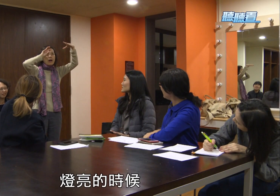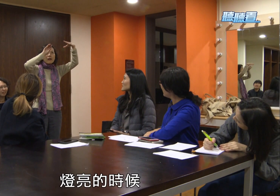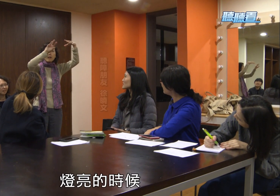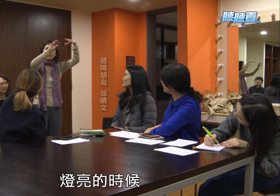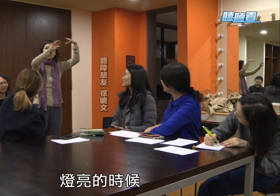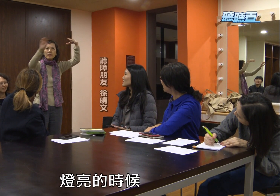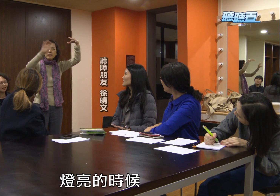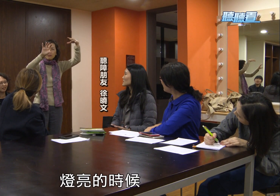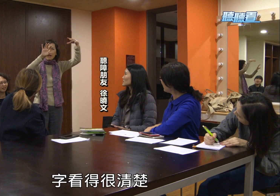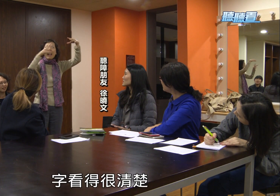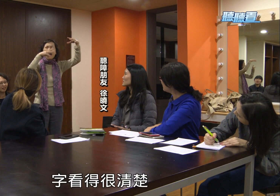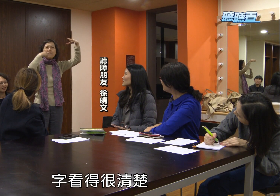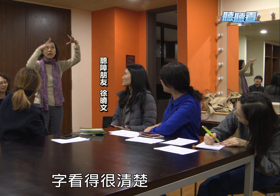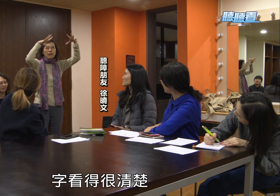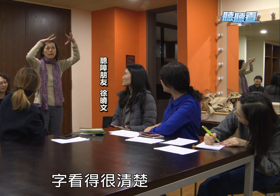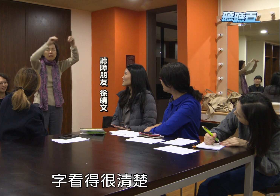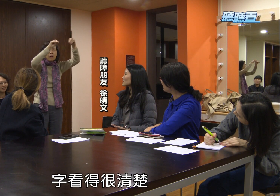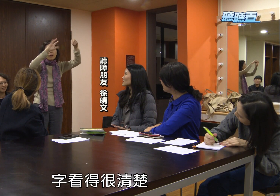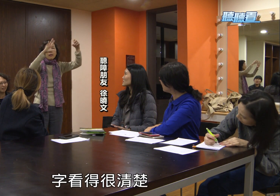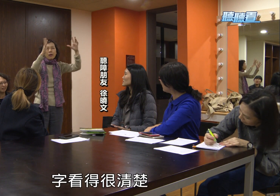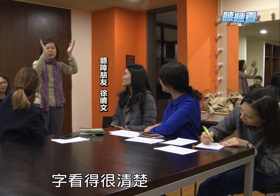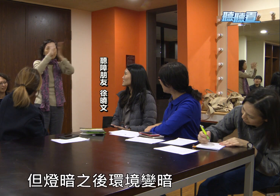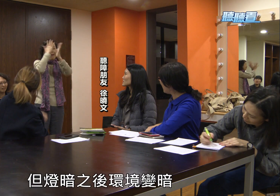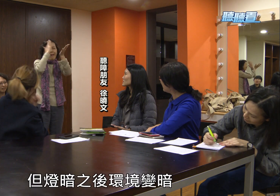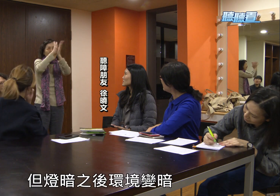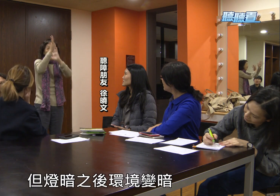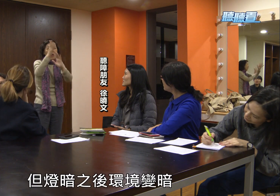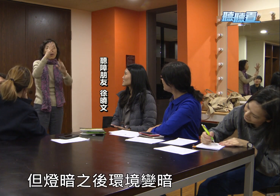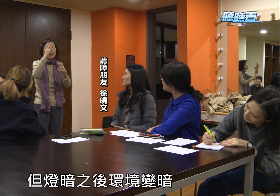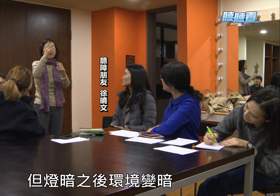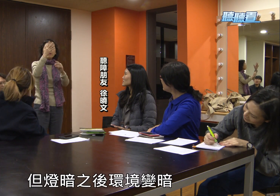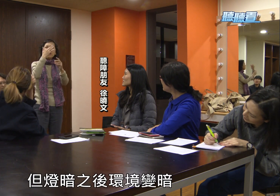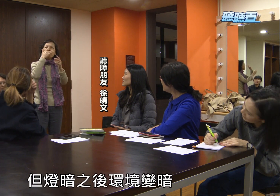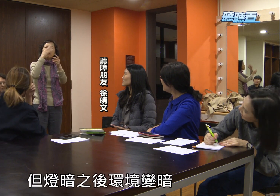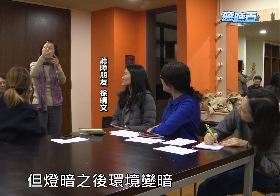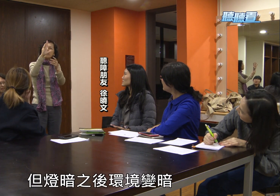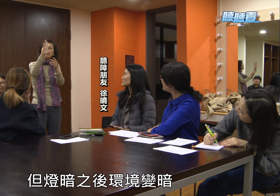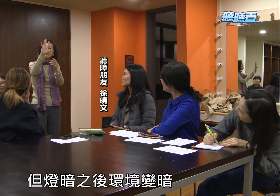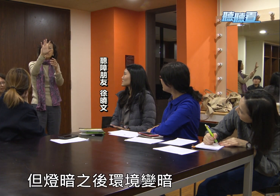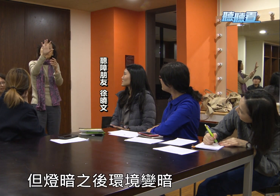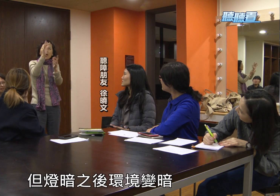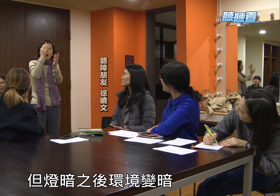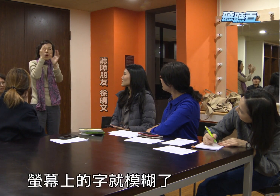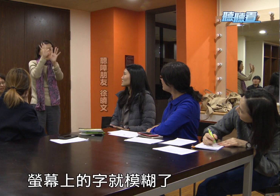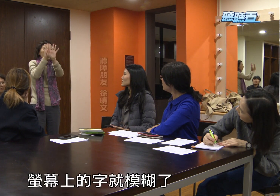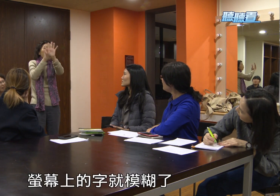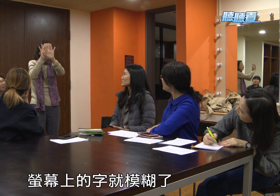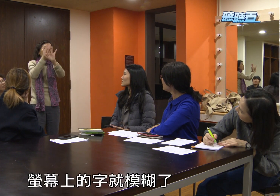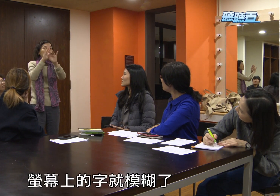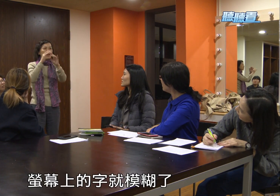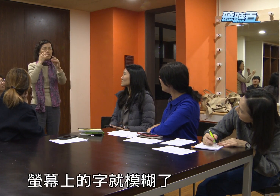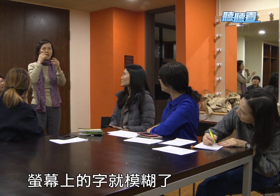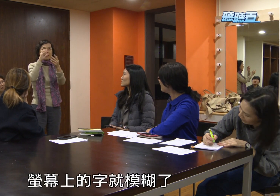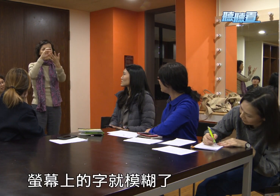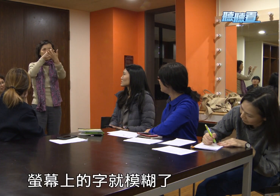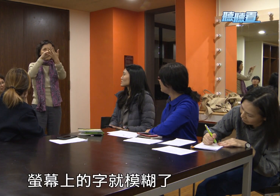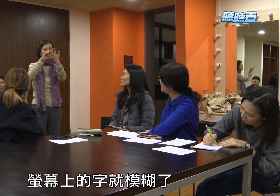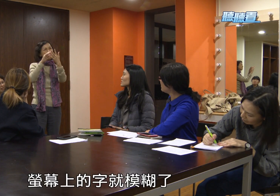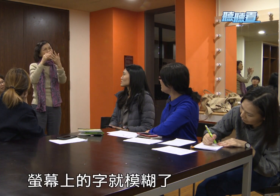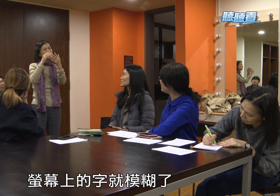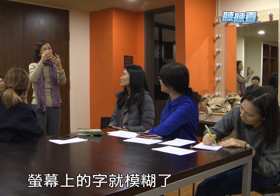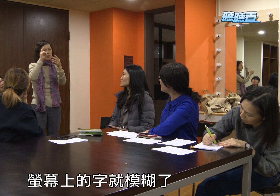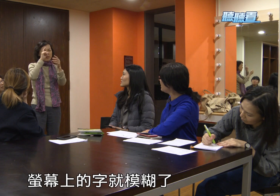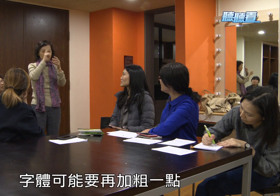灯亮的时候字呢看得很清楚，但灯暗之后呢环境变暗，荧幕上的字啊就模